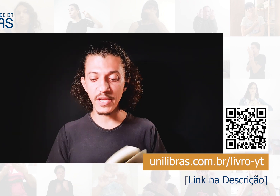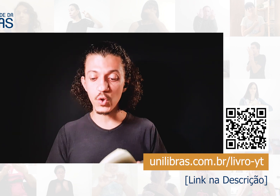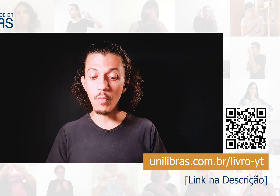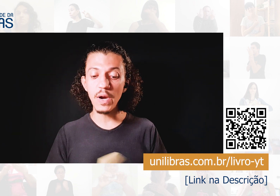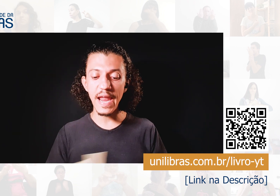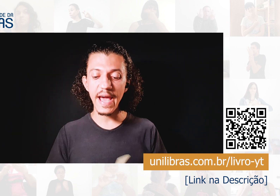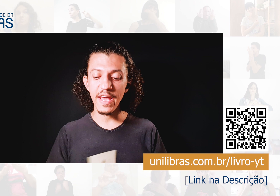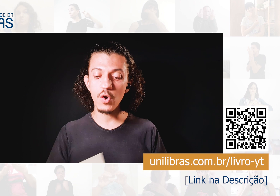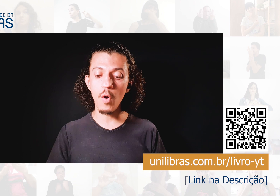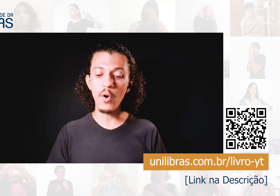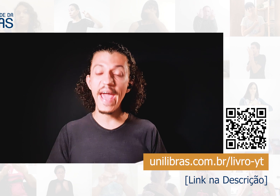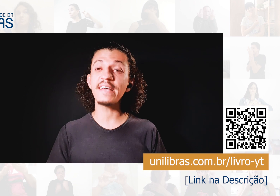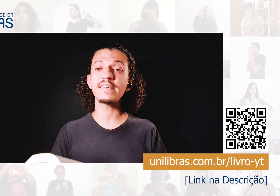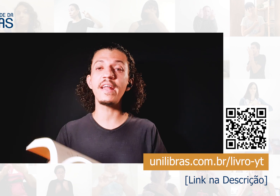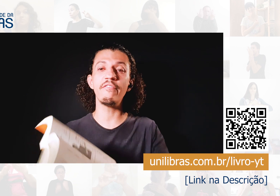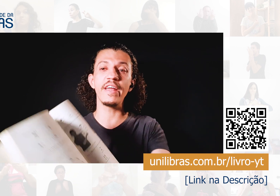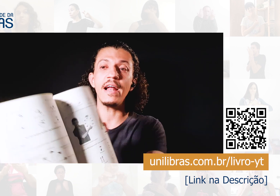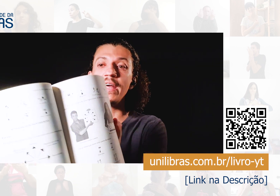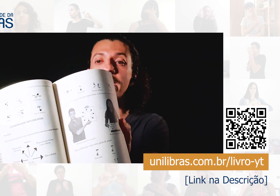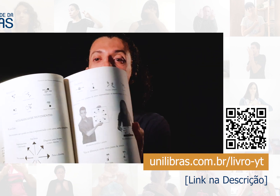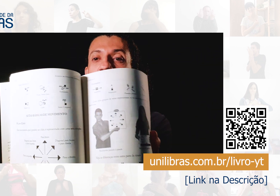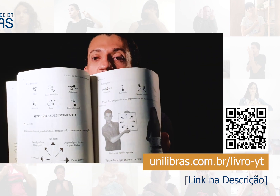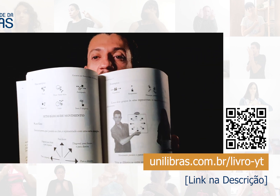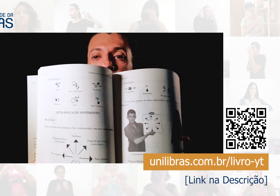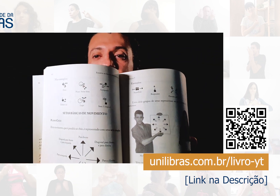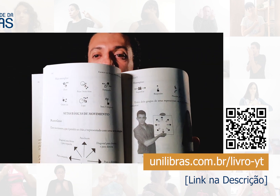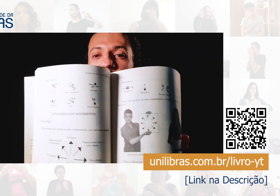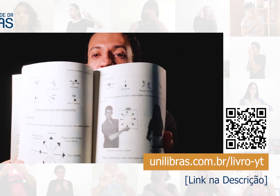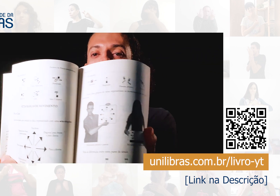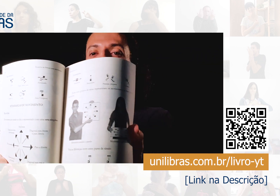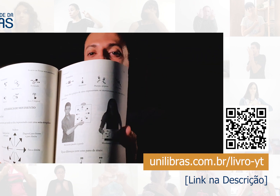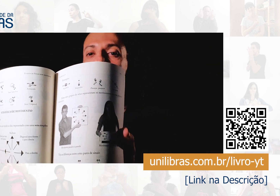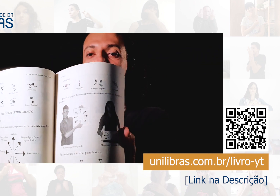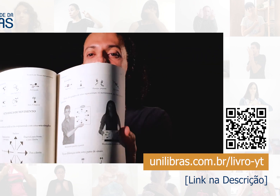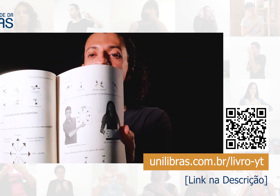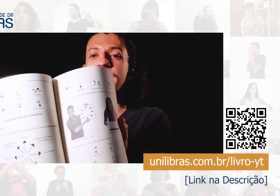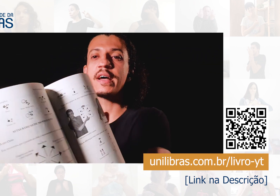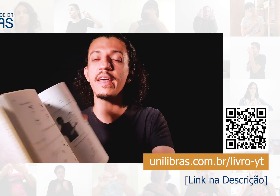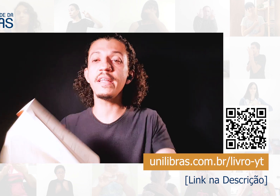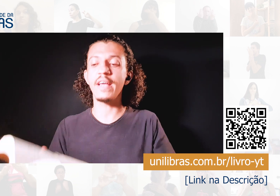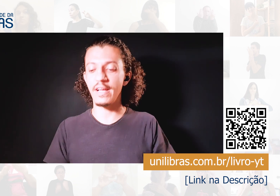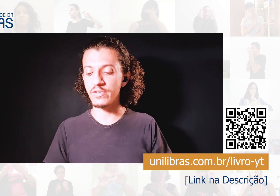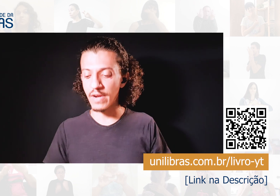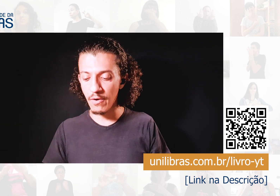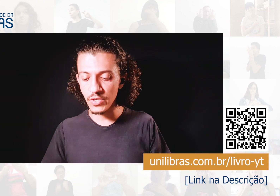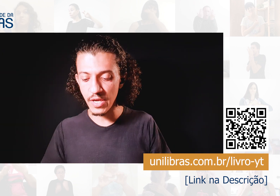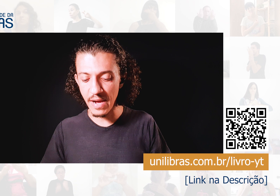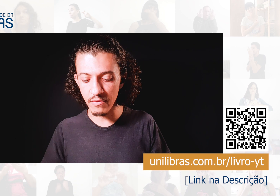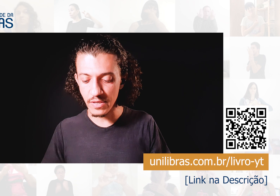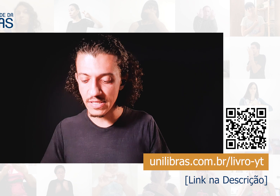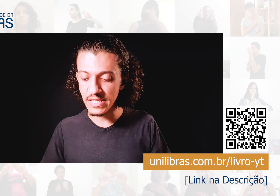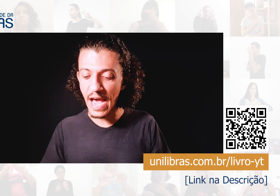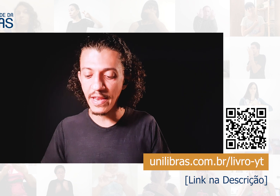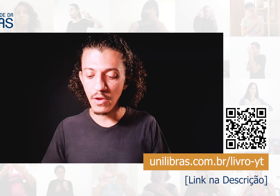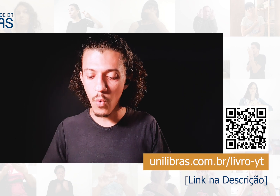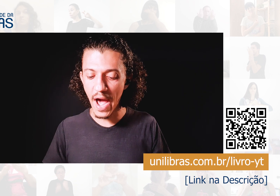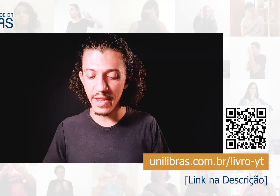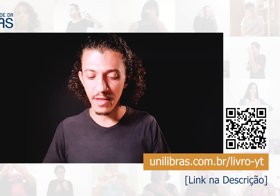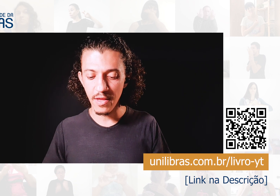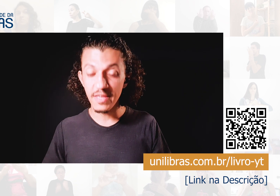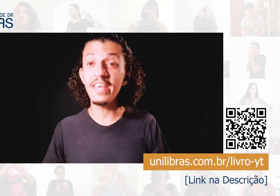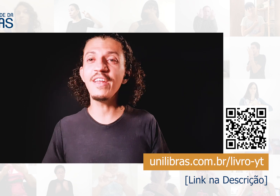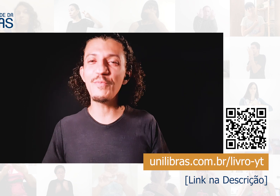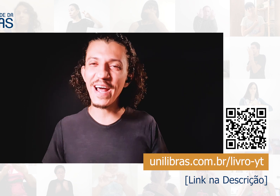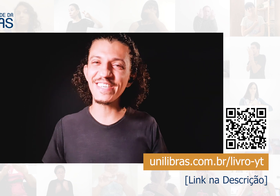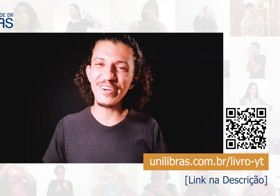você aprende como ler e como escrever a Libras através de um sistema de escrita internacional chamado